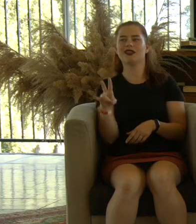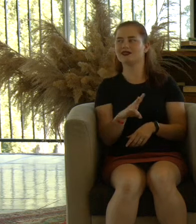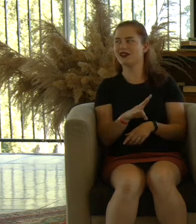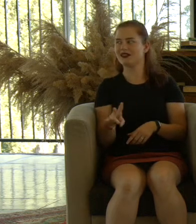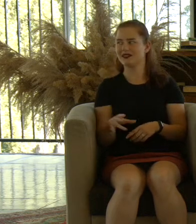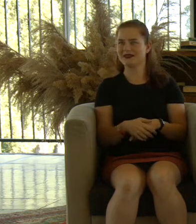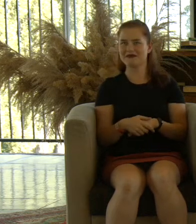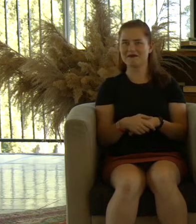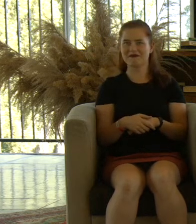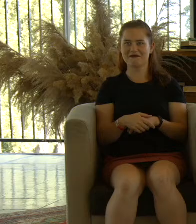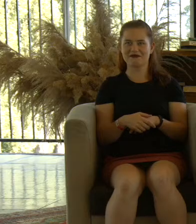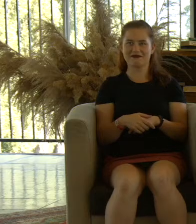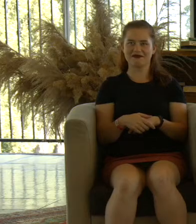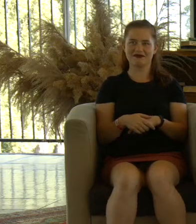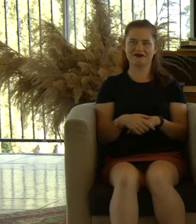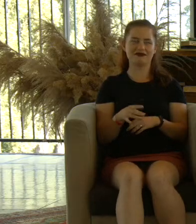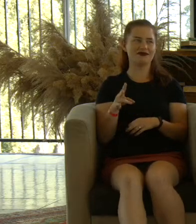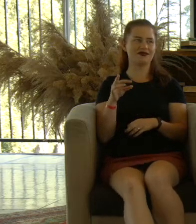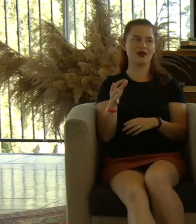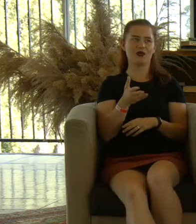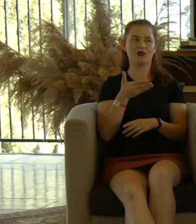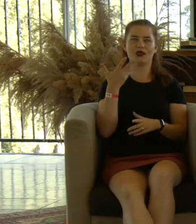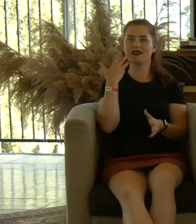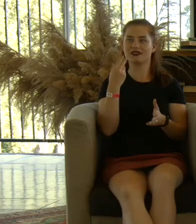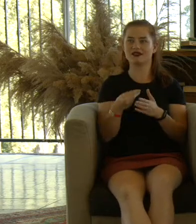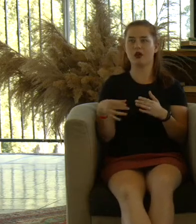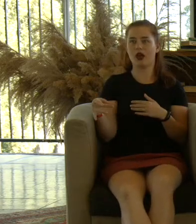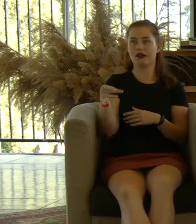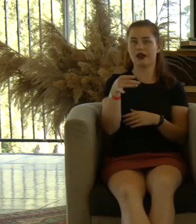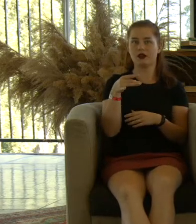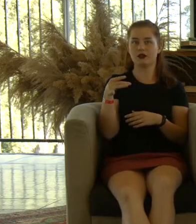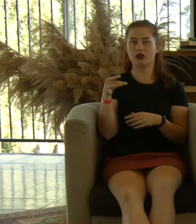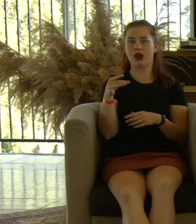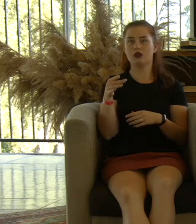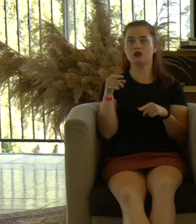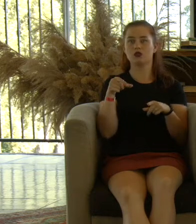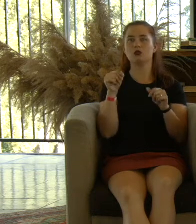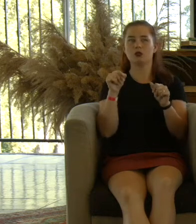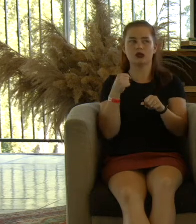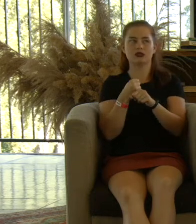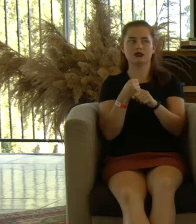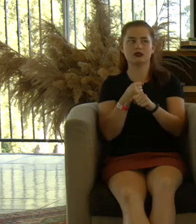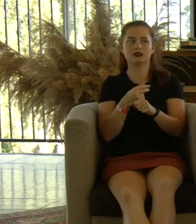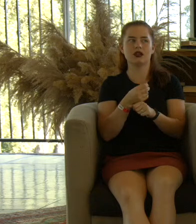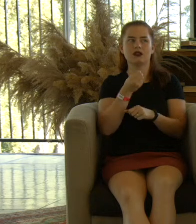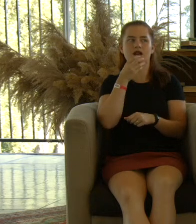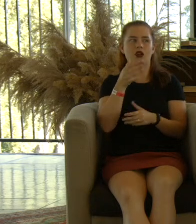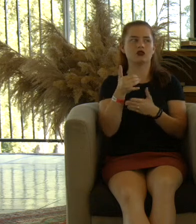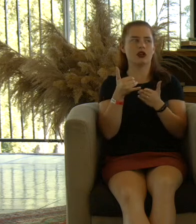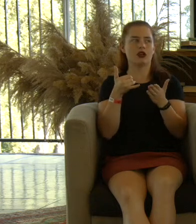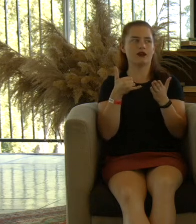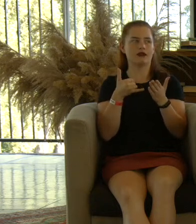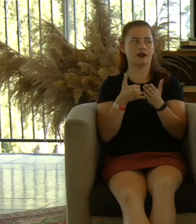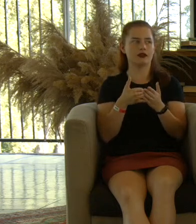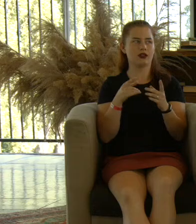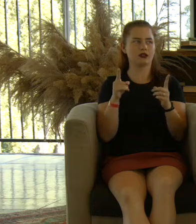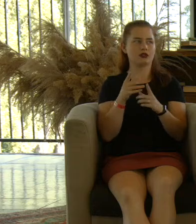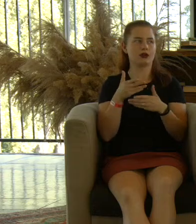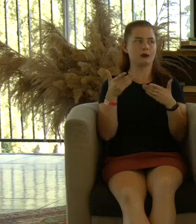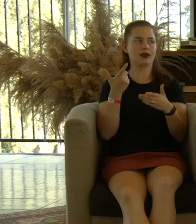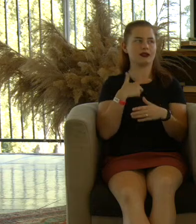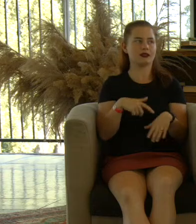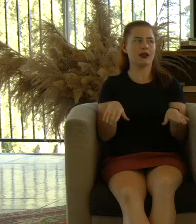бутики как бы есть. То есть, ну, у нас свой регион, и в этом Крыничне можно делать классное вино. Но вот эта проблема украинского виноделия, что мы себя сравниваем